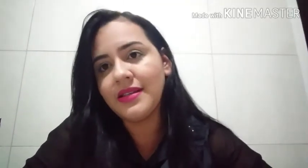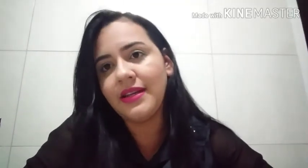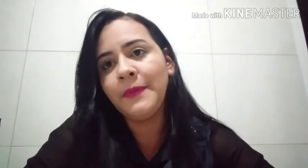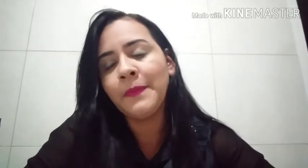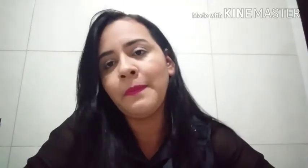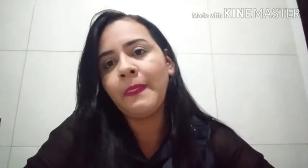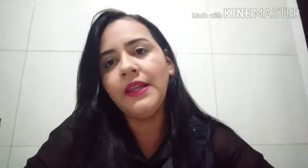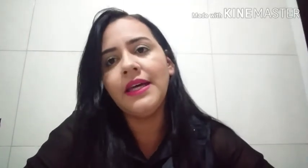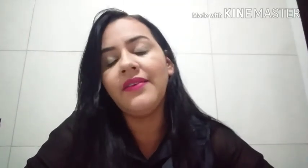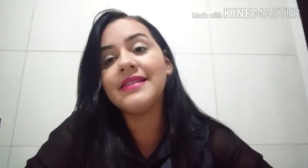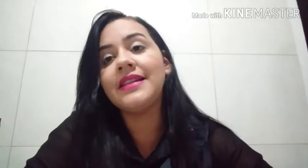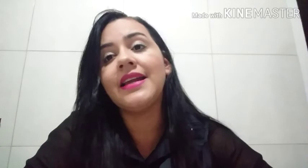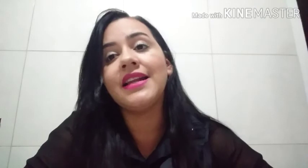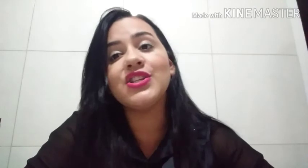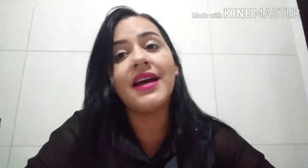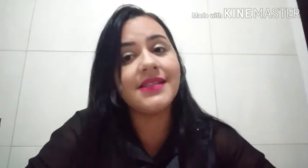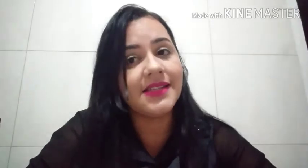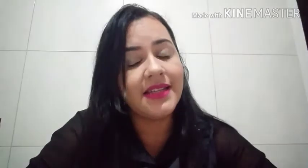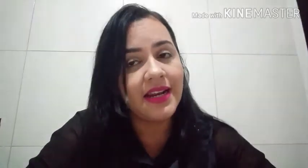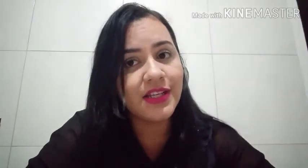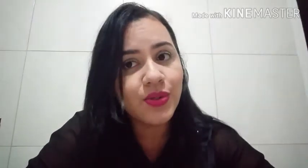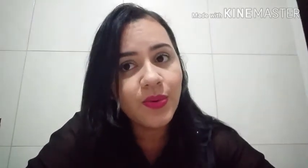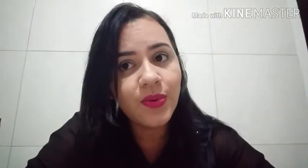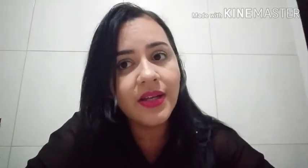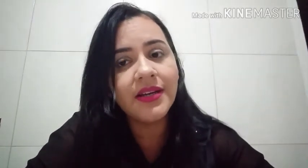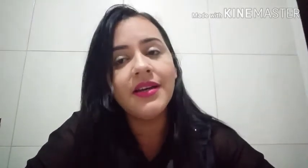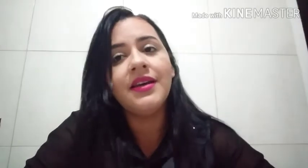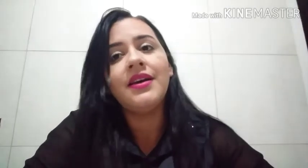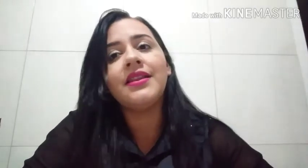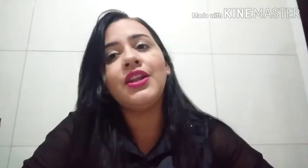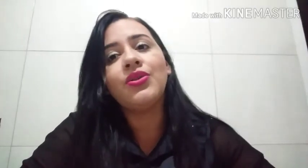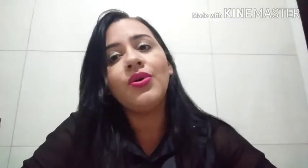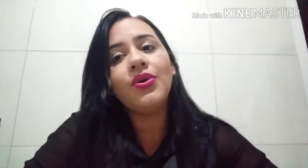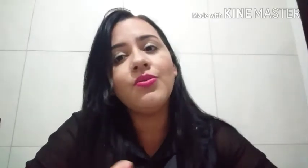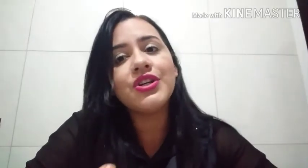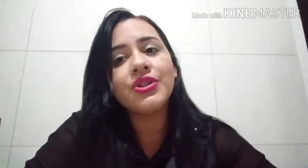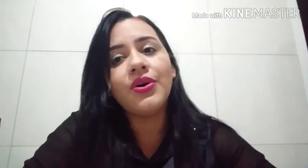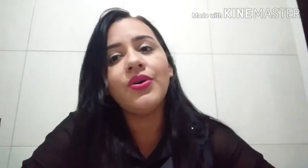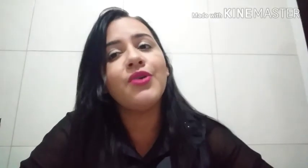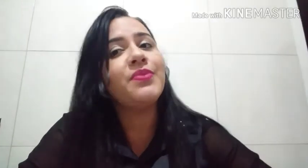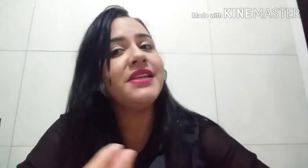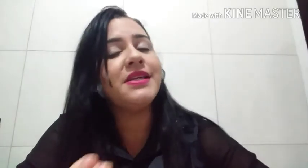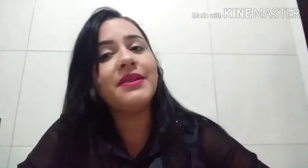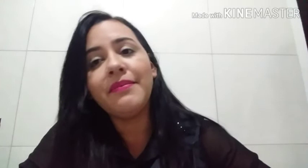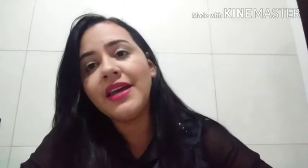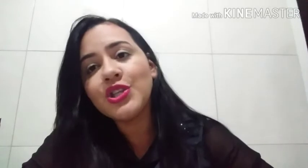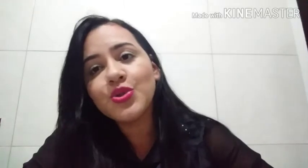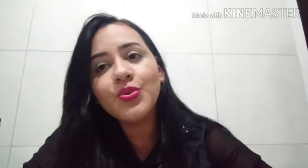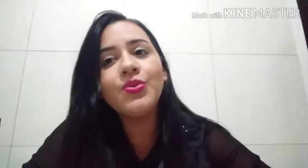né? Não, a Cinderela é surda, tem toda uma história, o príncipe também é